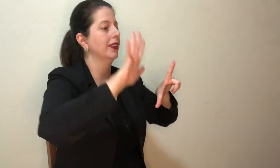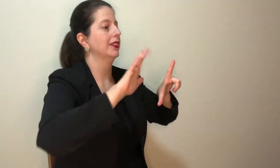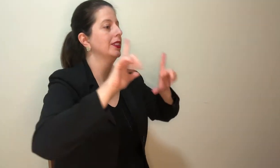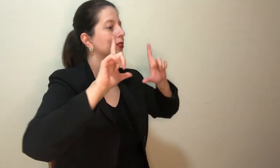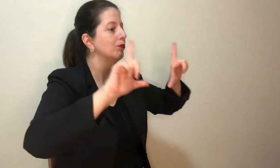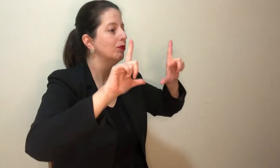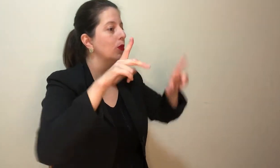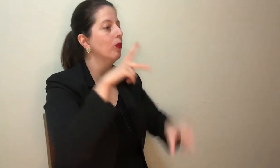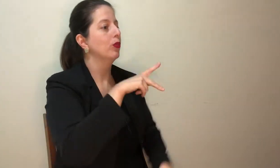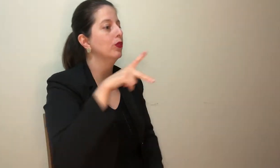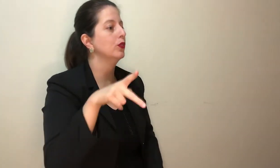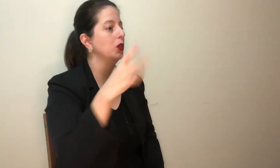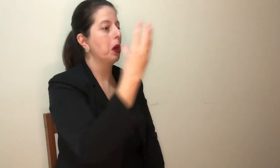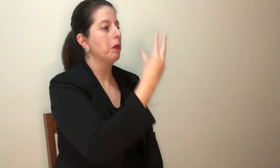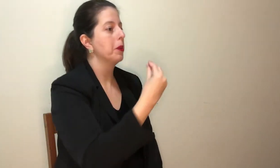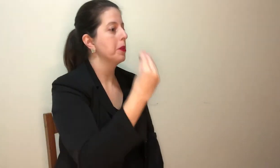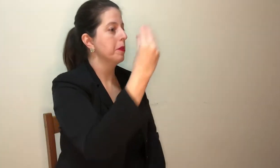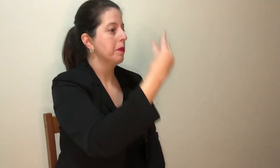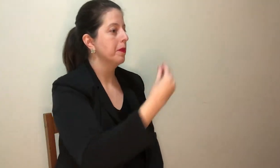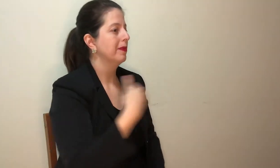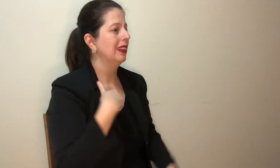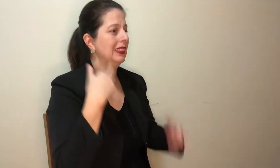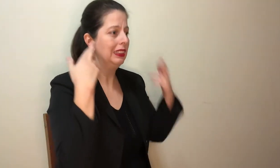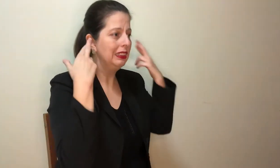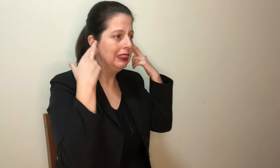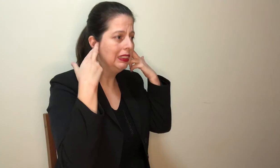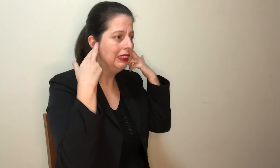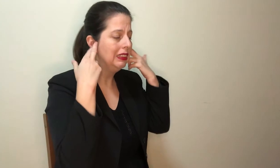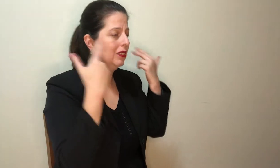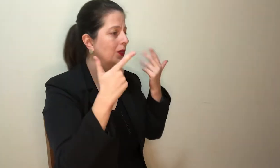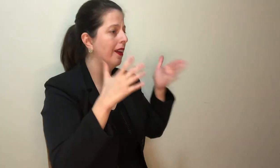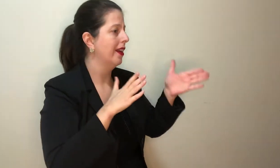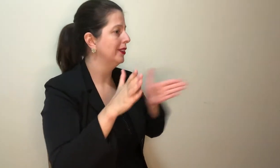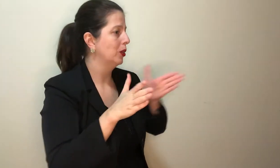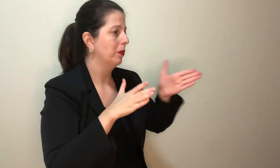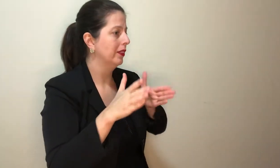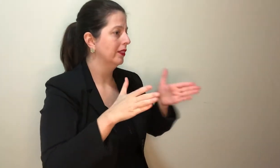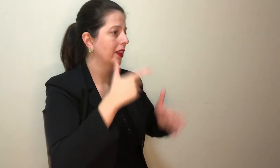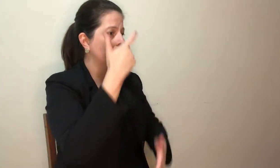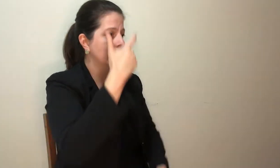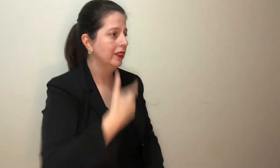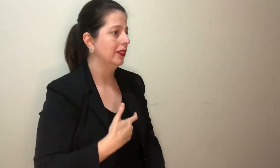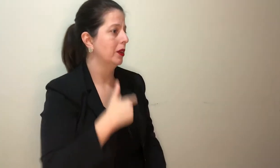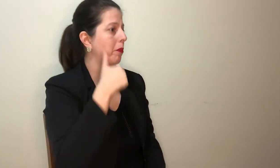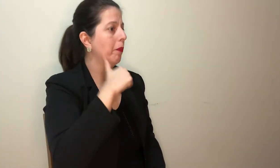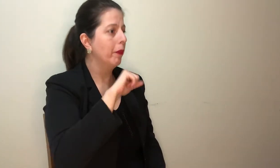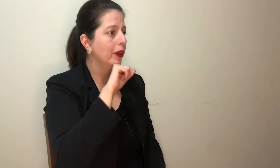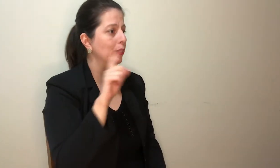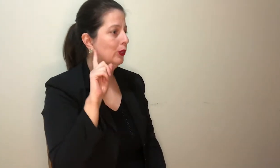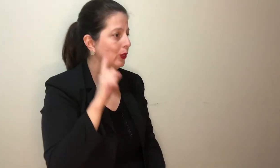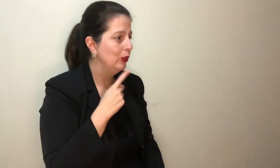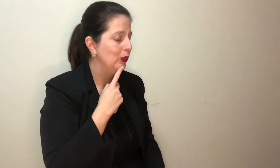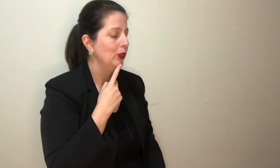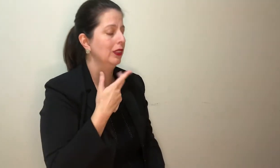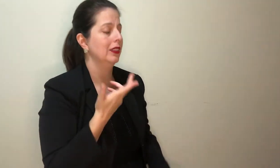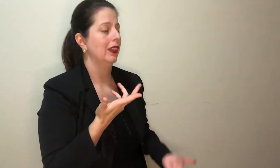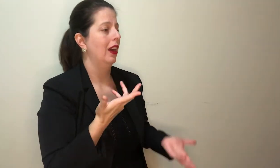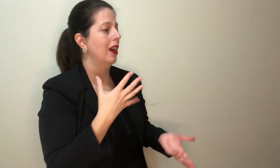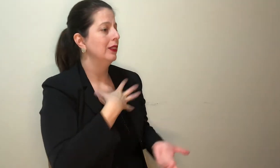aula em ambiente virtual, como educação à distância. Aí a professora só oraliza, não dá acessibilidade para pais